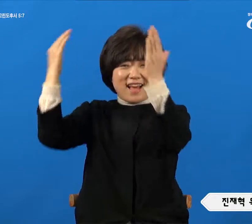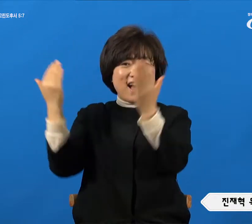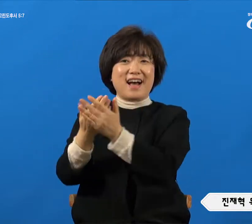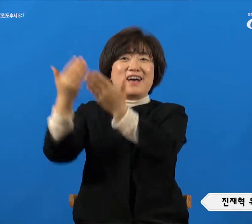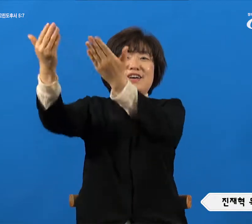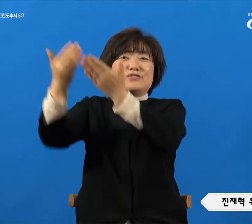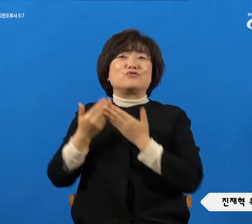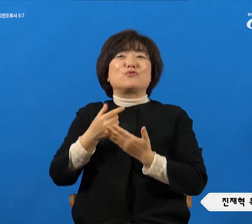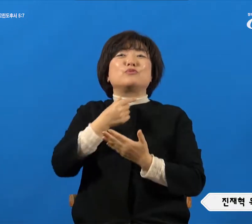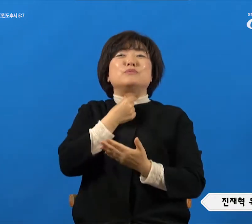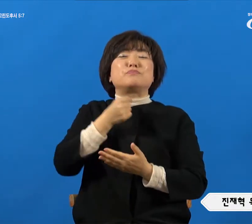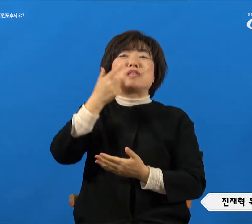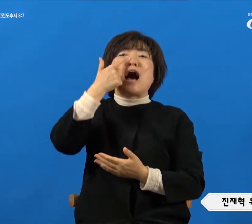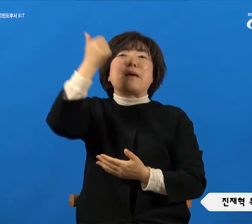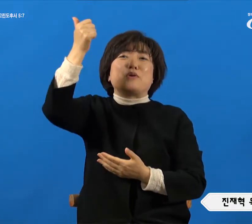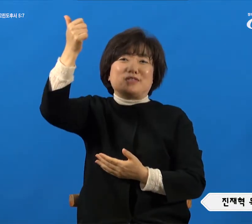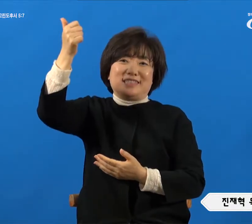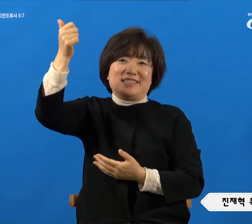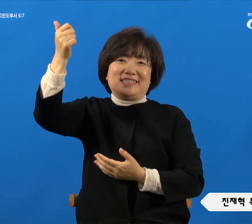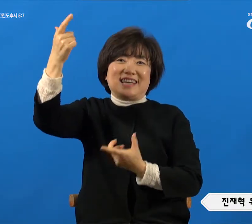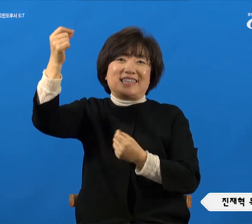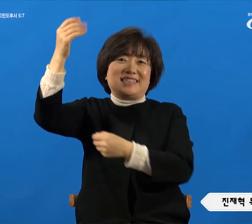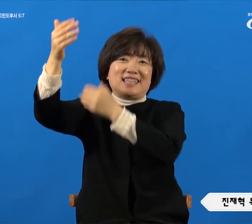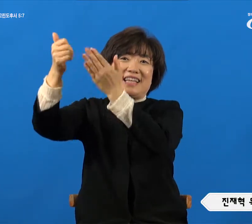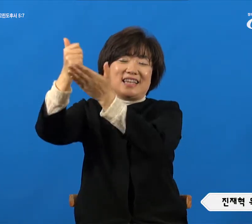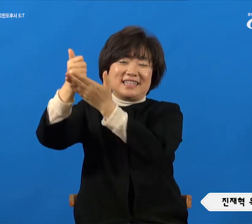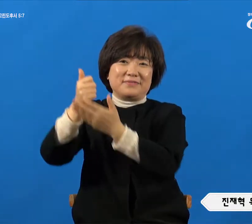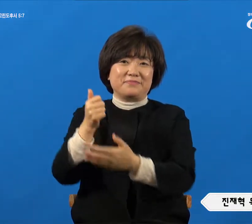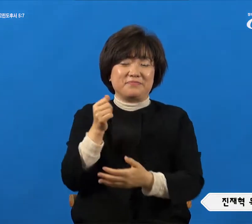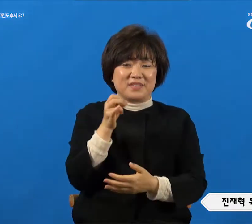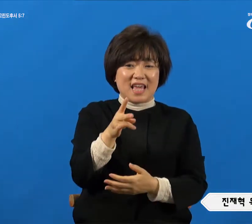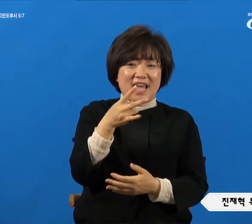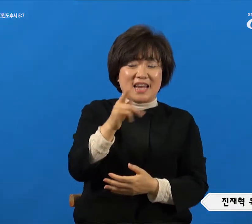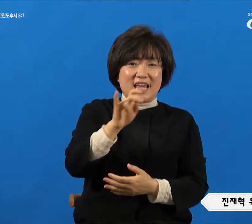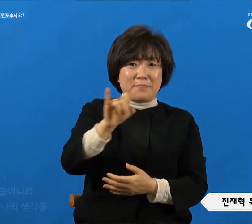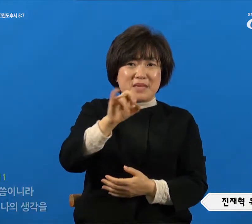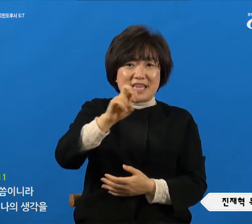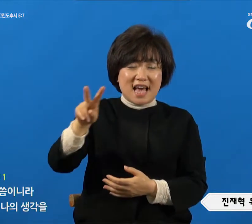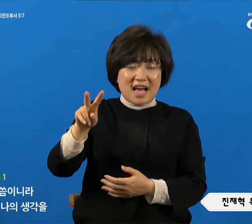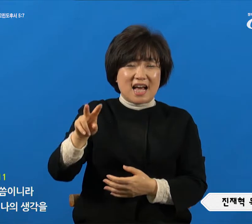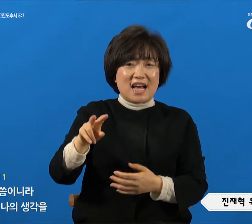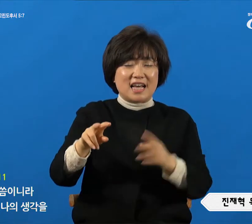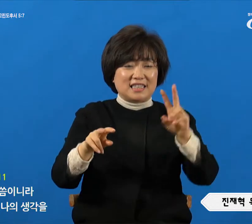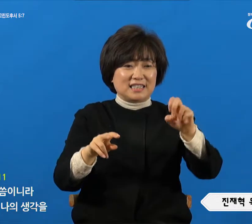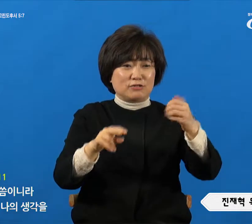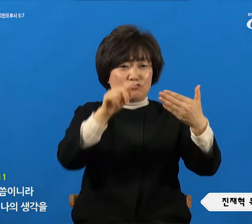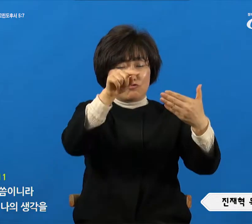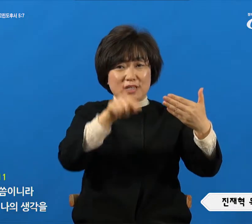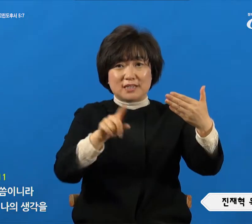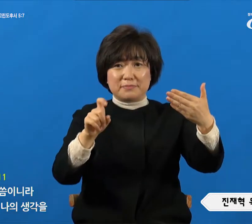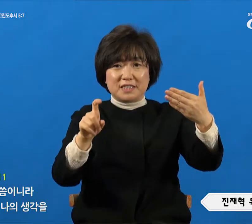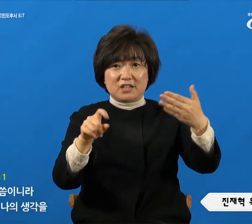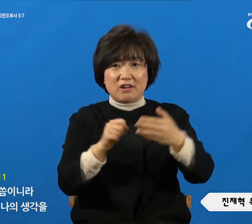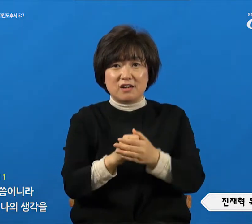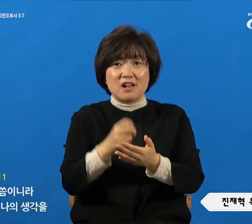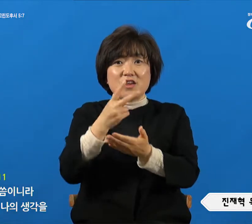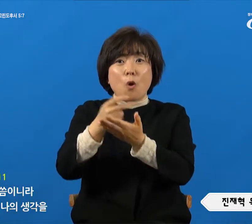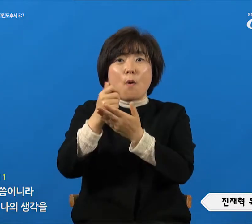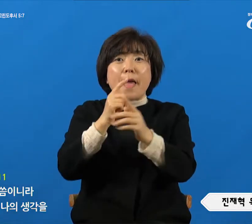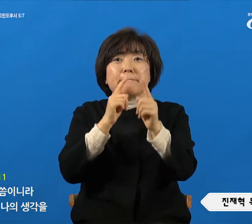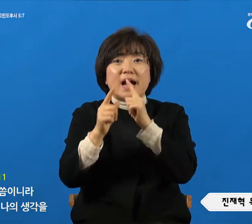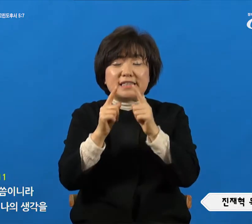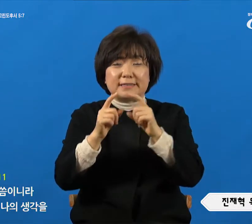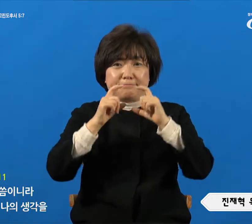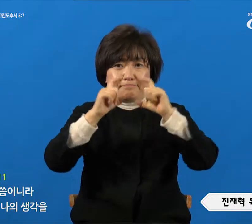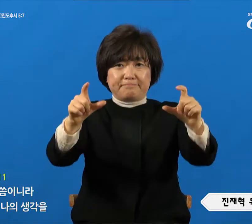모습을 성경은 설명합니다. 에레미야 29장 11절 말씀입니다. 여호와의